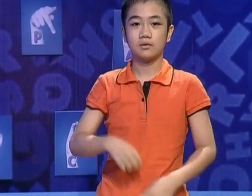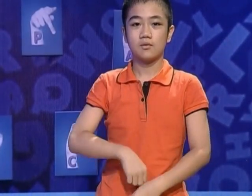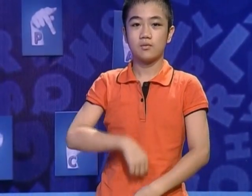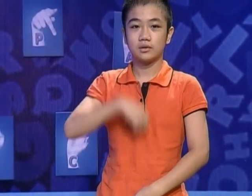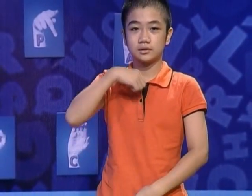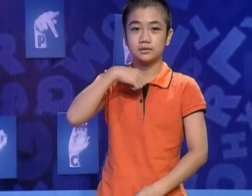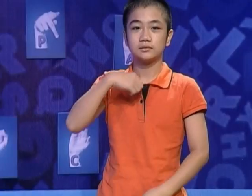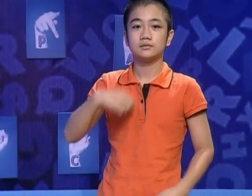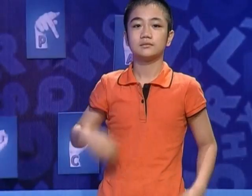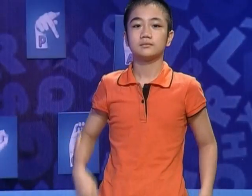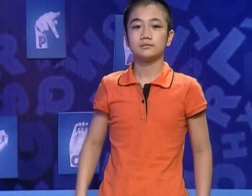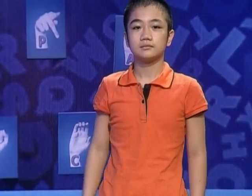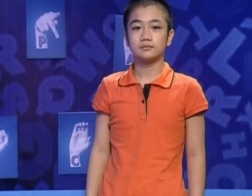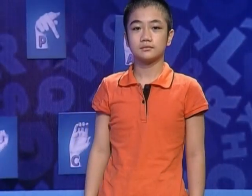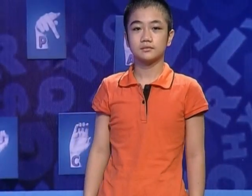Các em hãy cùng quan sát bạn làm ký hiệu áo khoác nhé.